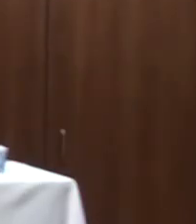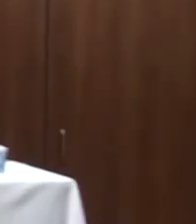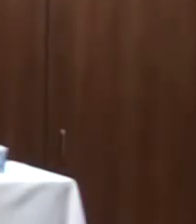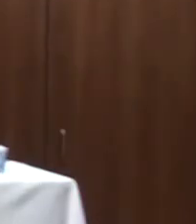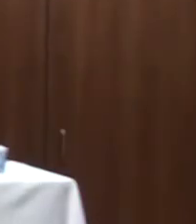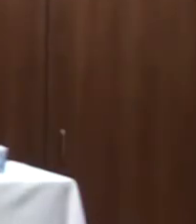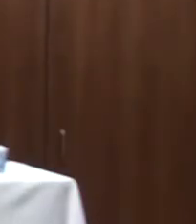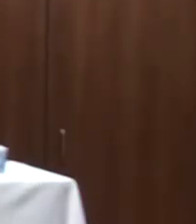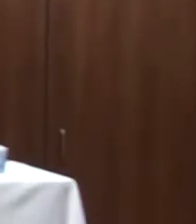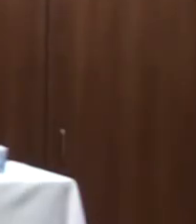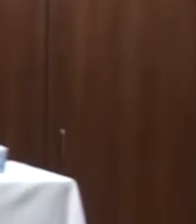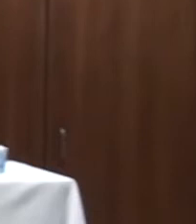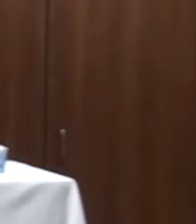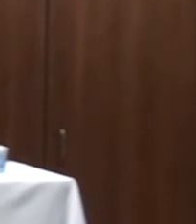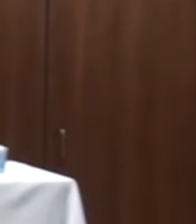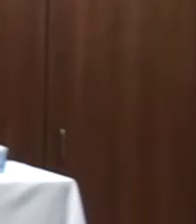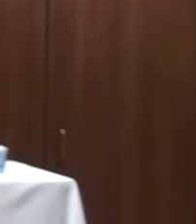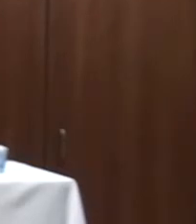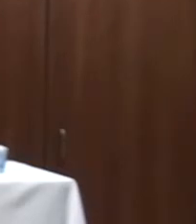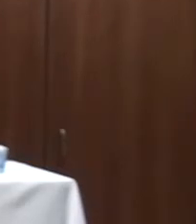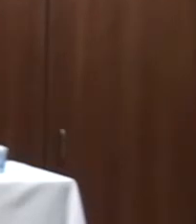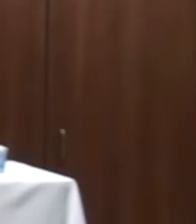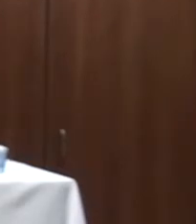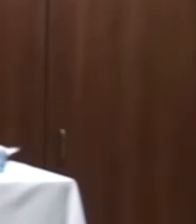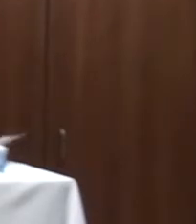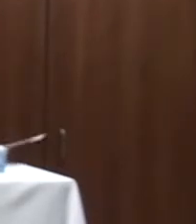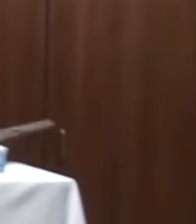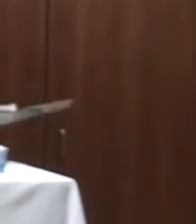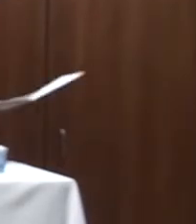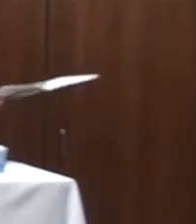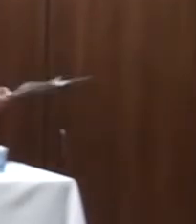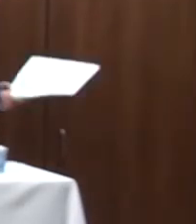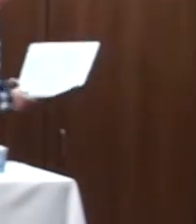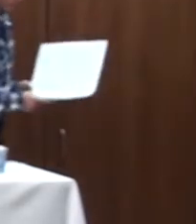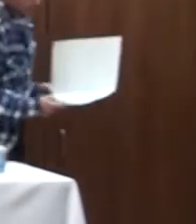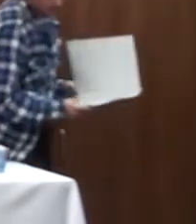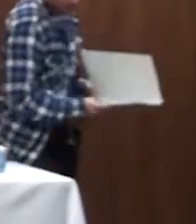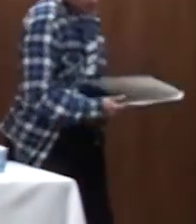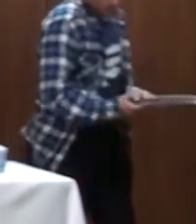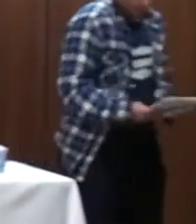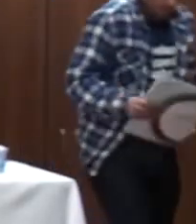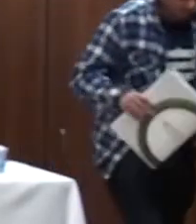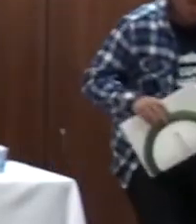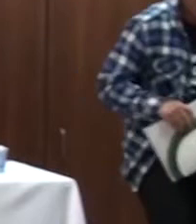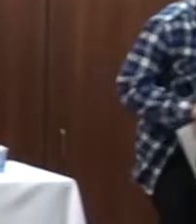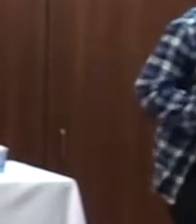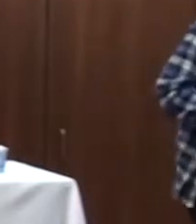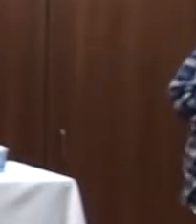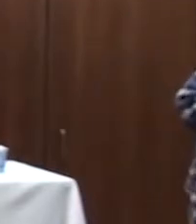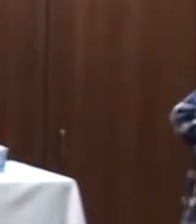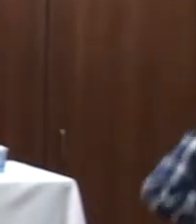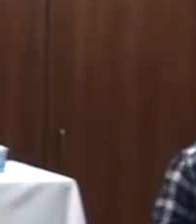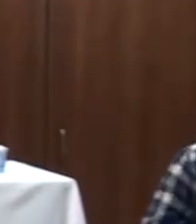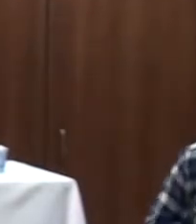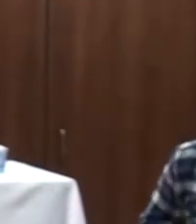só aproveitando quem chegou, tá tudo, todo mundo está ciente, eu vou insistir porque eu vi que chegaram mais algumas pessoas, a gente está todo mundo aqui